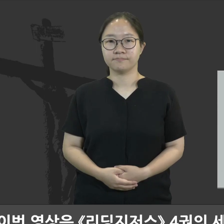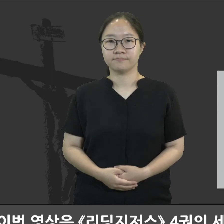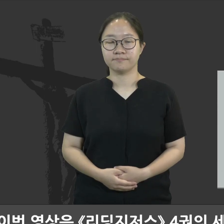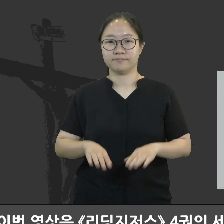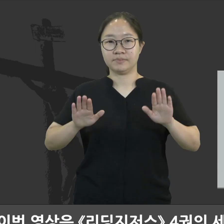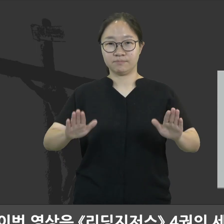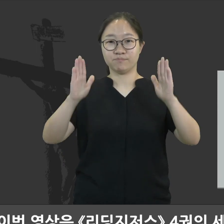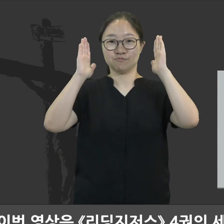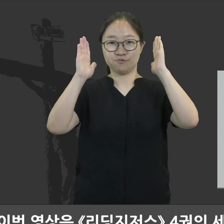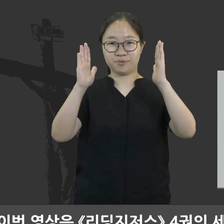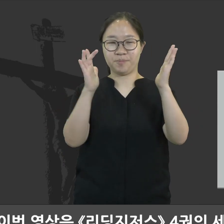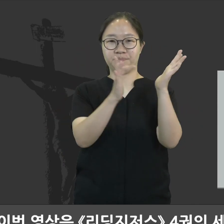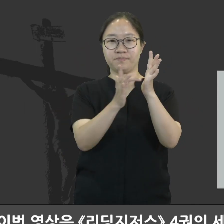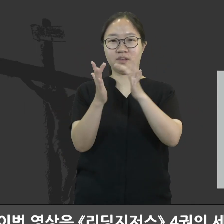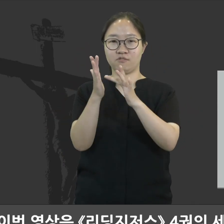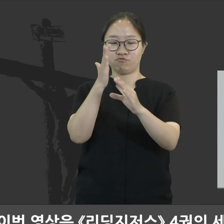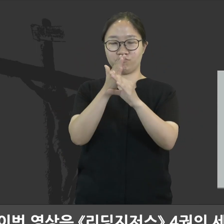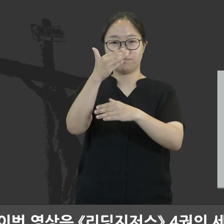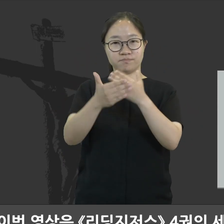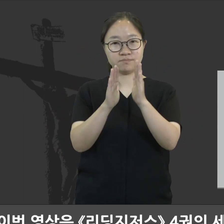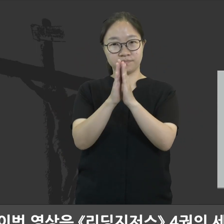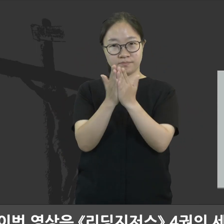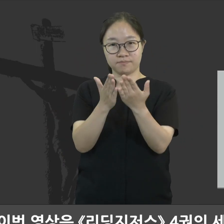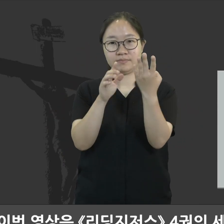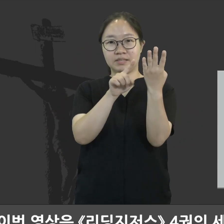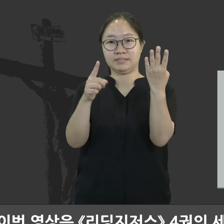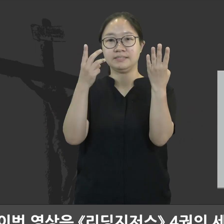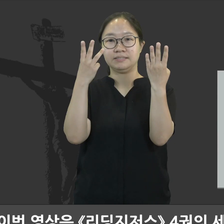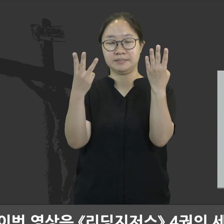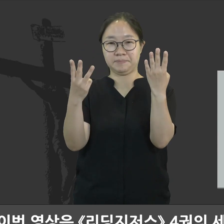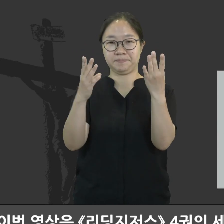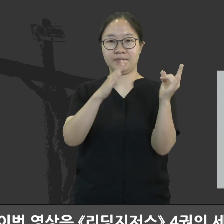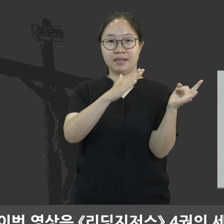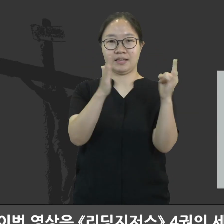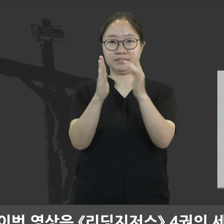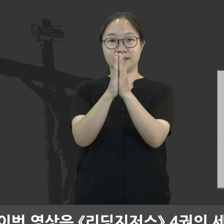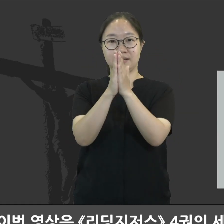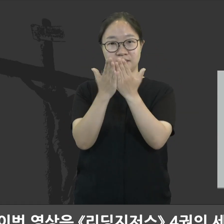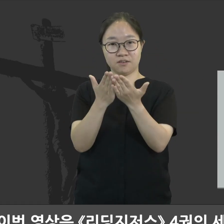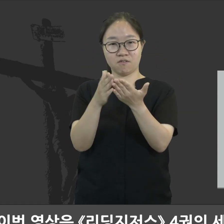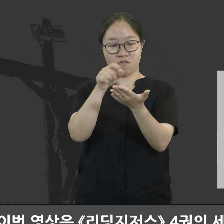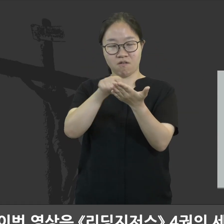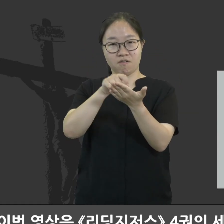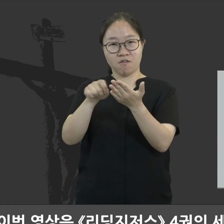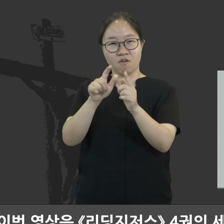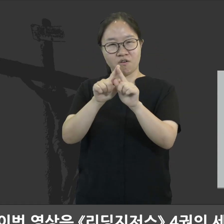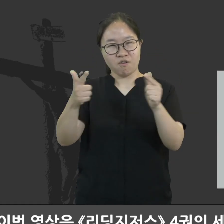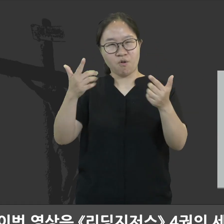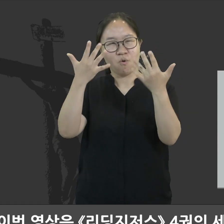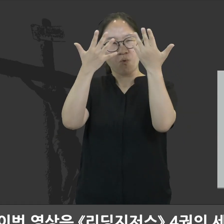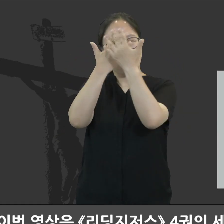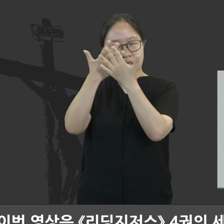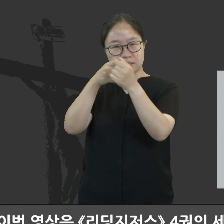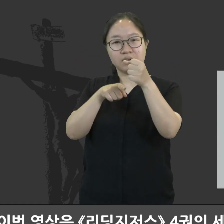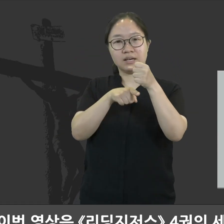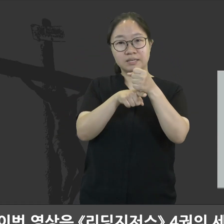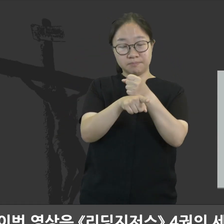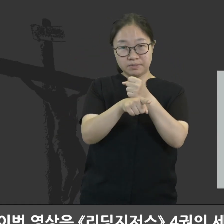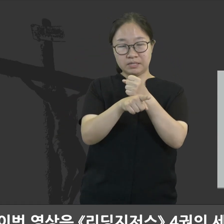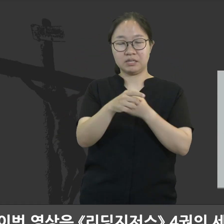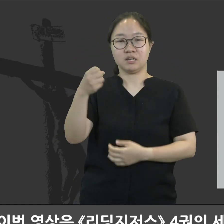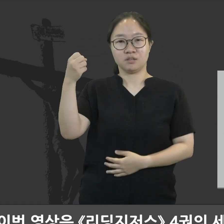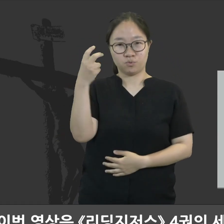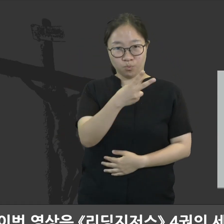이번 영상은 리딩 지저스 4권의 세 번째 수업으로 에스겔서에 기록된 여러 환상들이 의미하는 바가